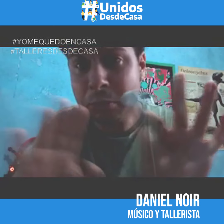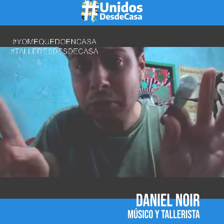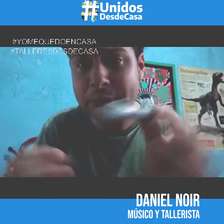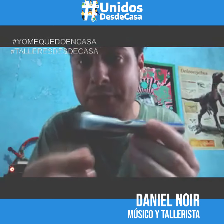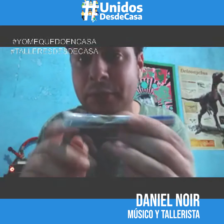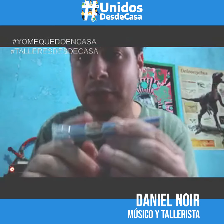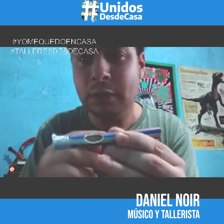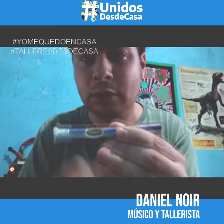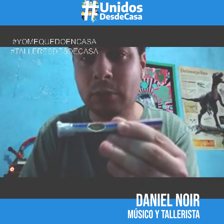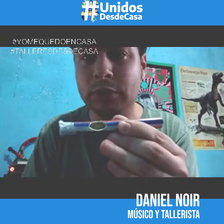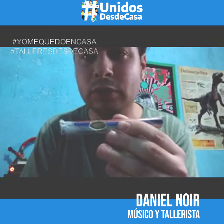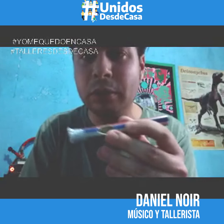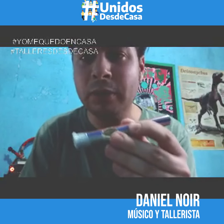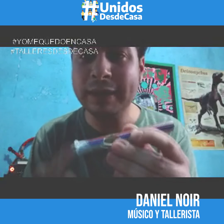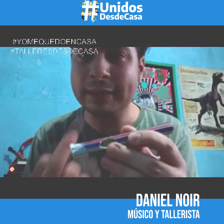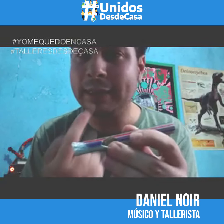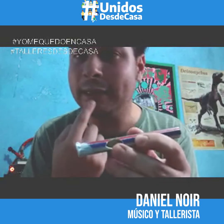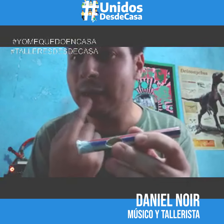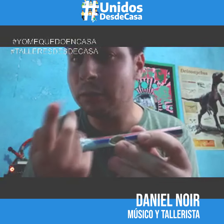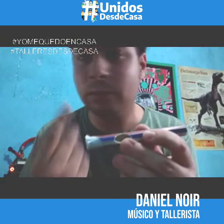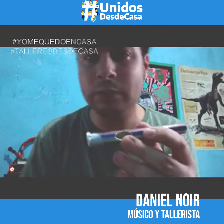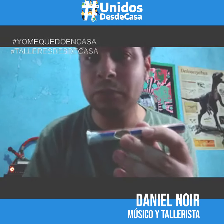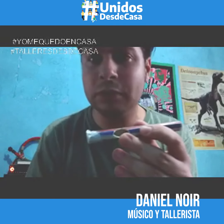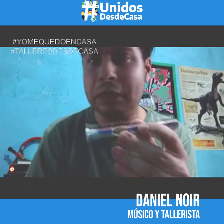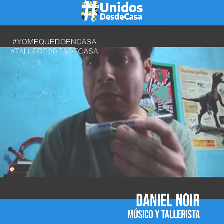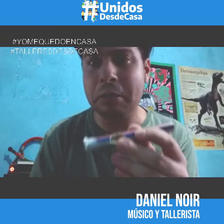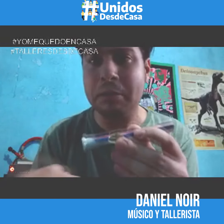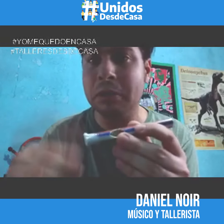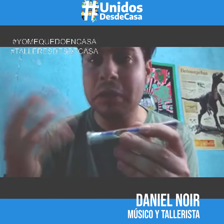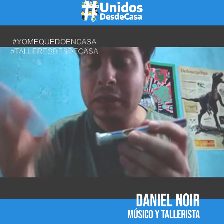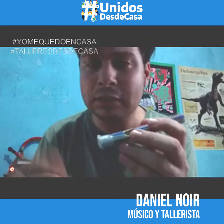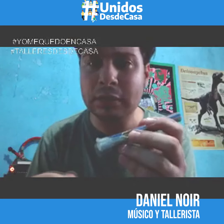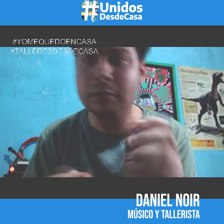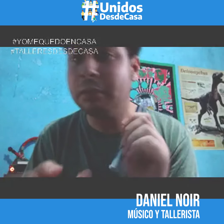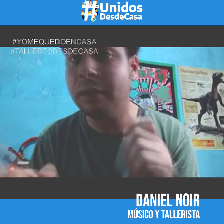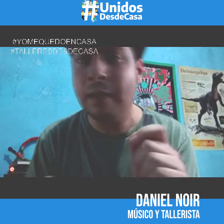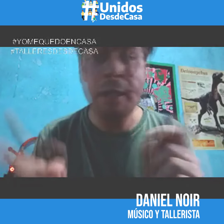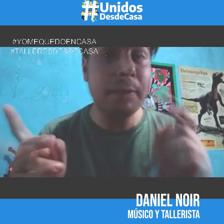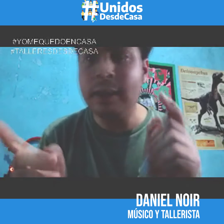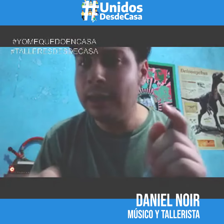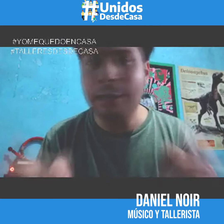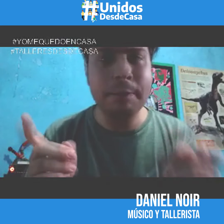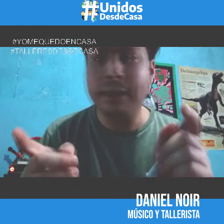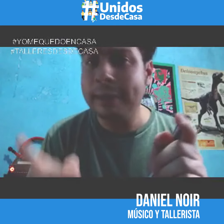instrumento es eso como se toca, bueno, hay que tararear como cuando uno tararea una melodía así bueno,